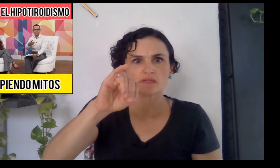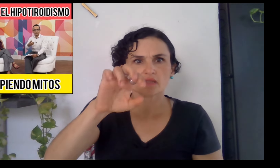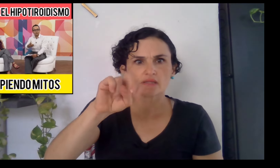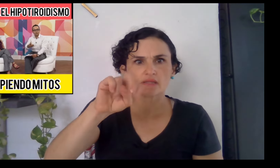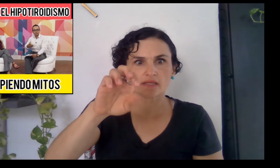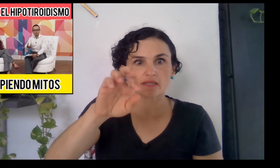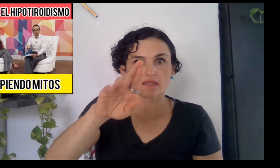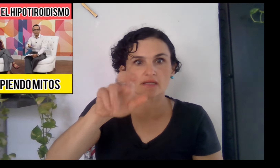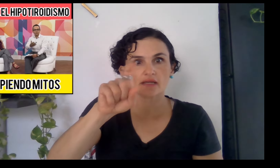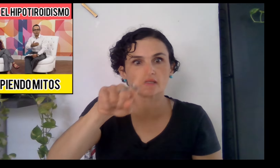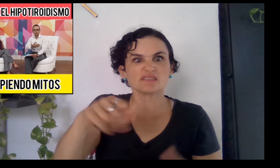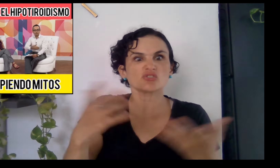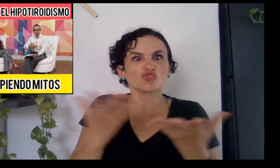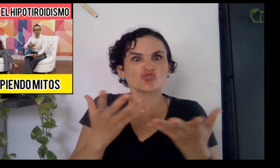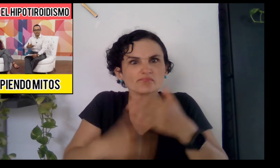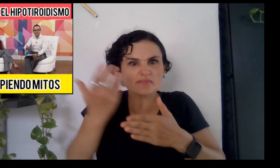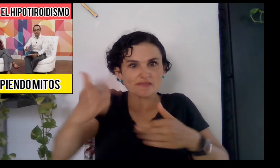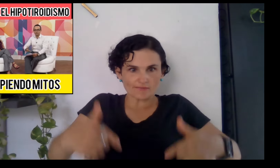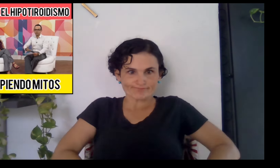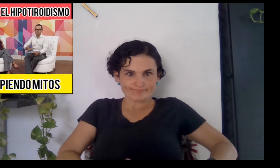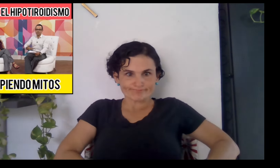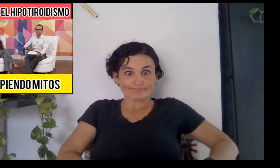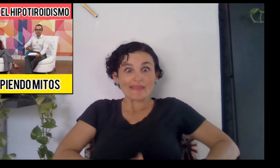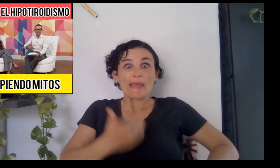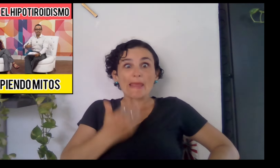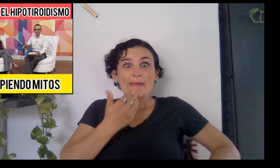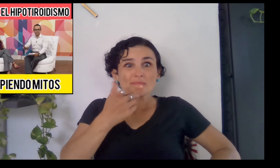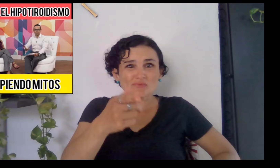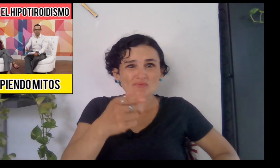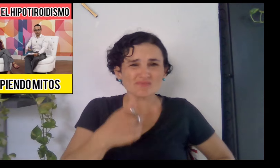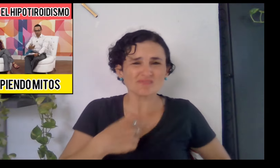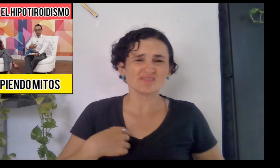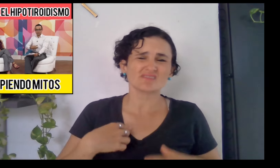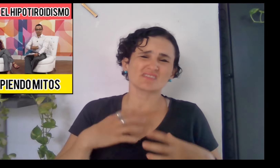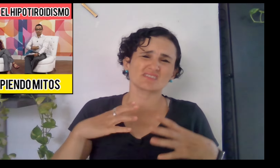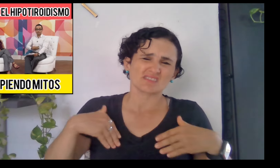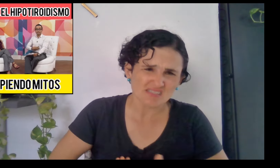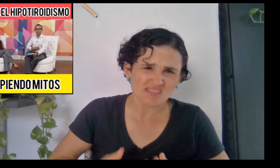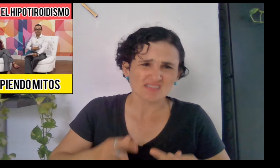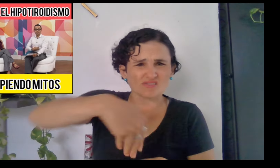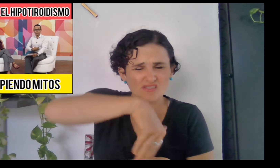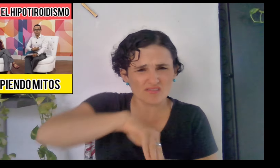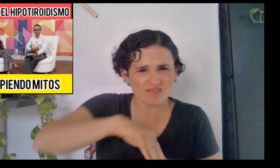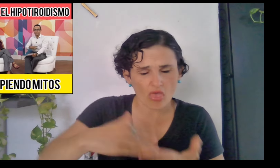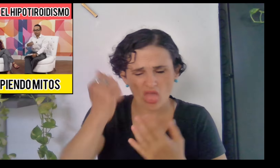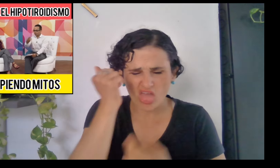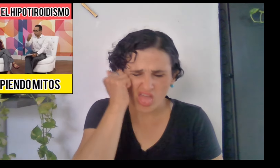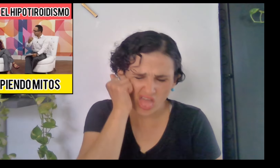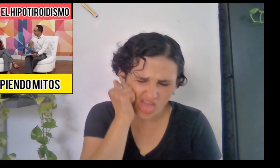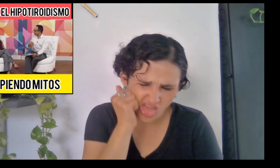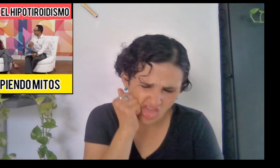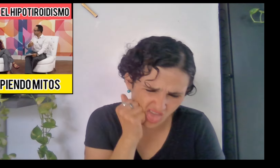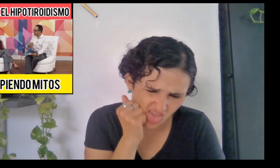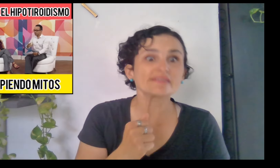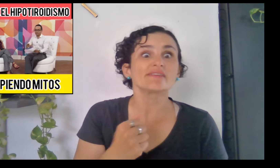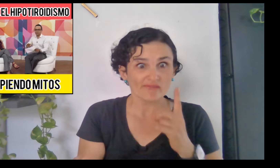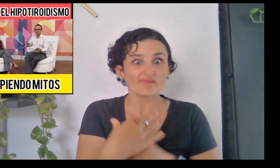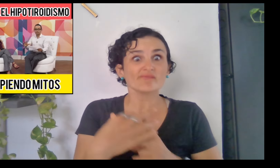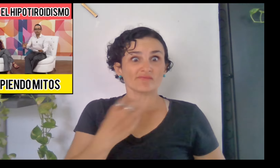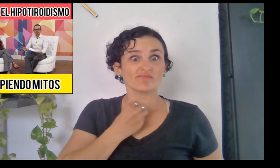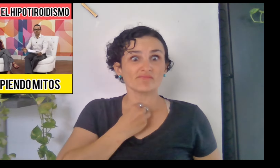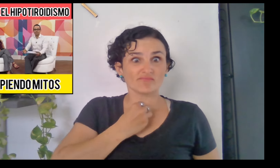eso que si tú tienes los síntomas como cansancio, debilidad, decaimiento, y además de eso sufre de la tiroides, lo primero que pensamos los médicos